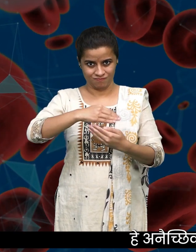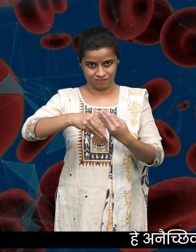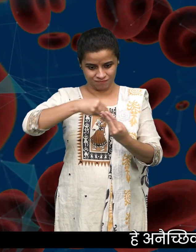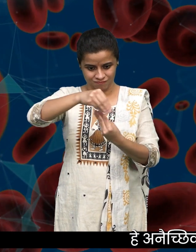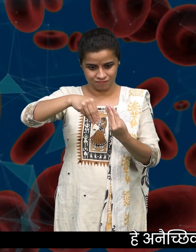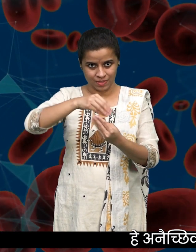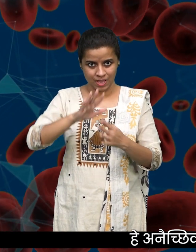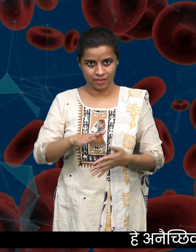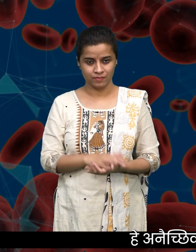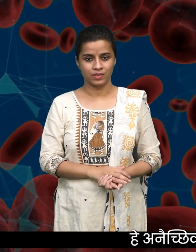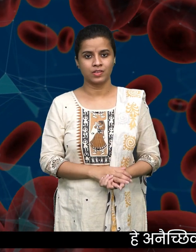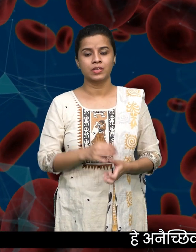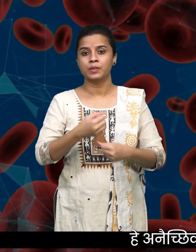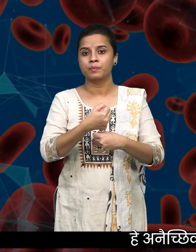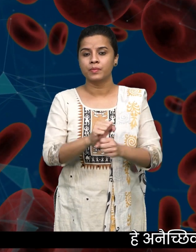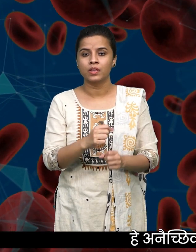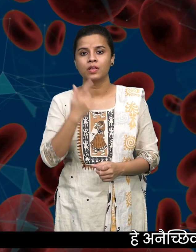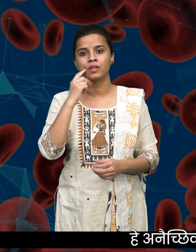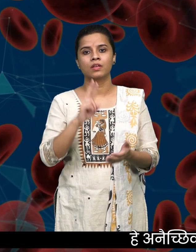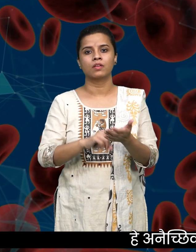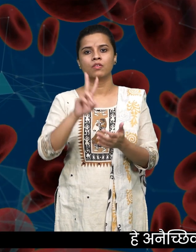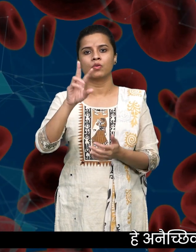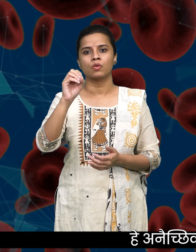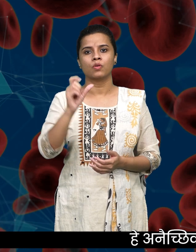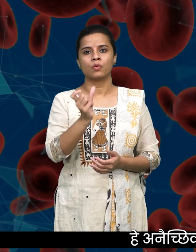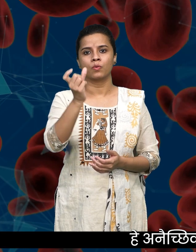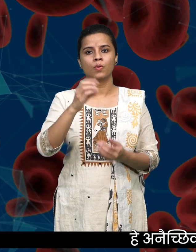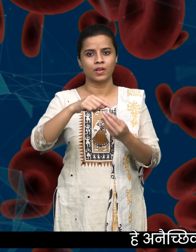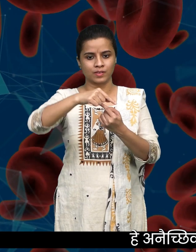हे अनैच्छिक हृदयांच्या स्नायूंनी बनलेले आहे.